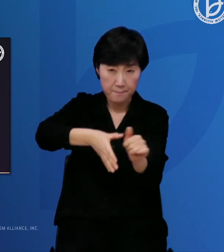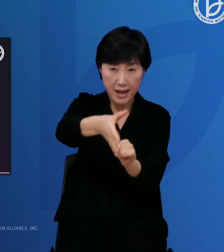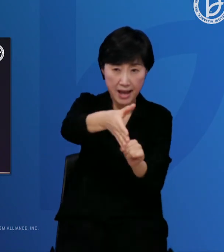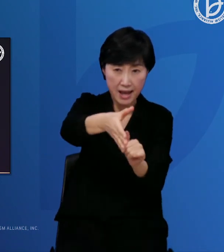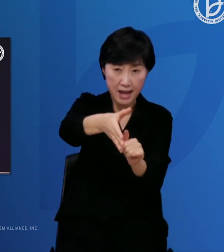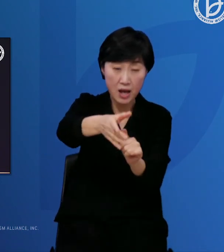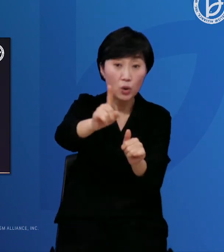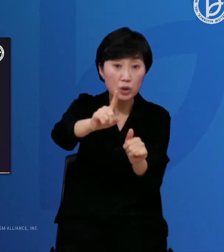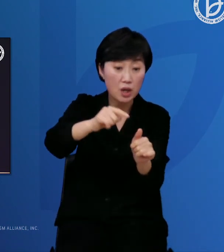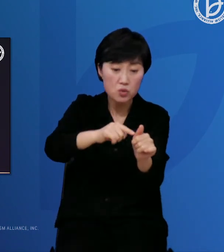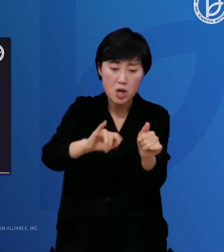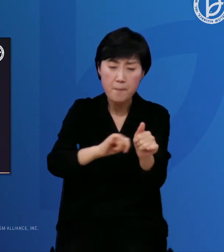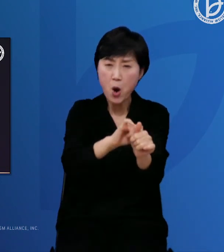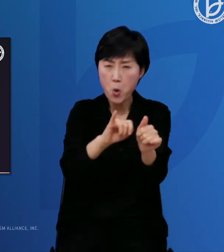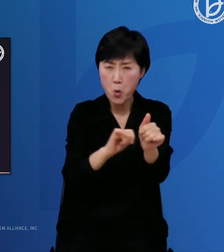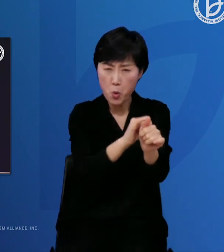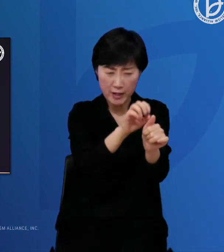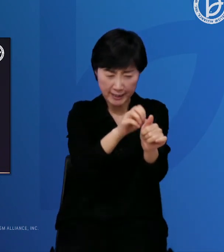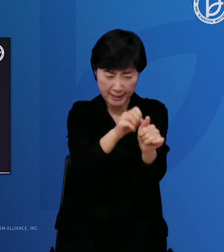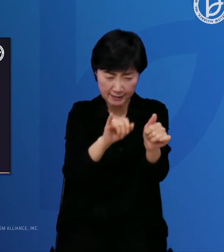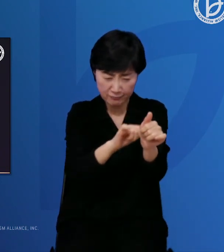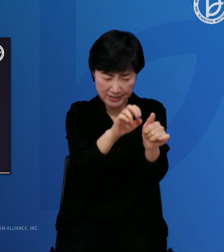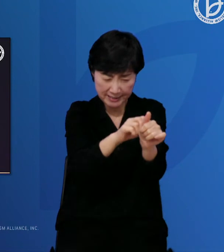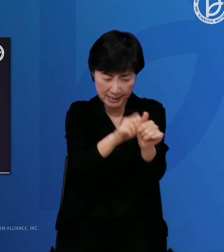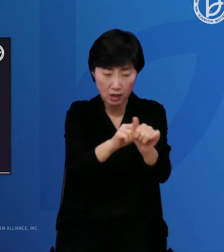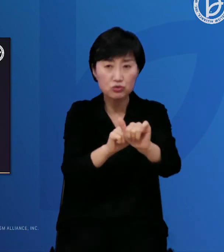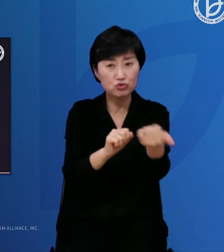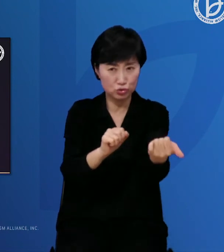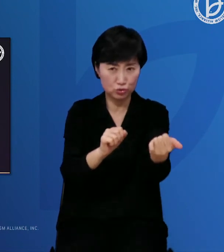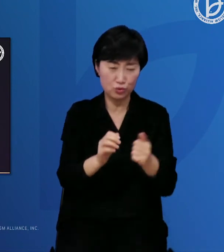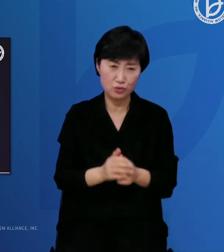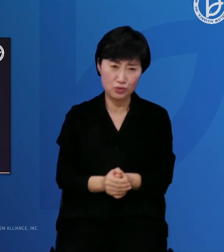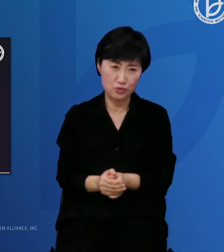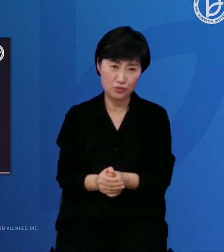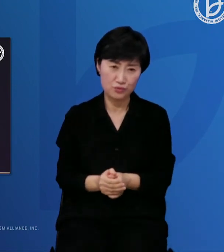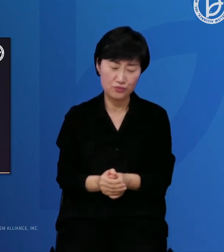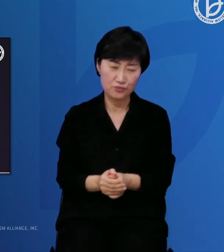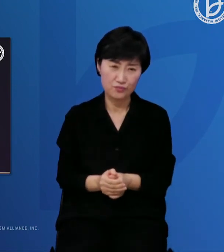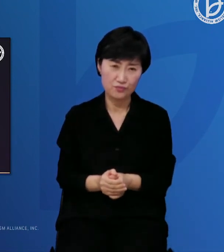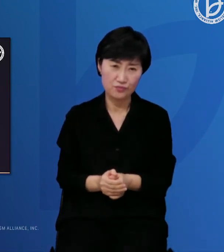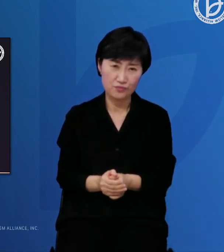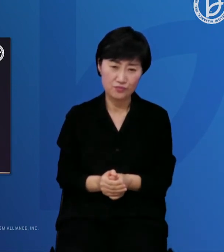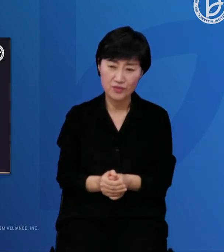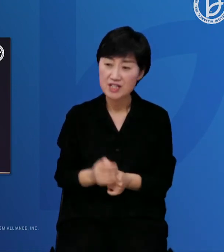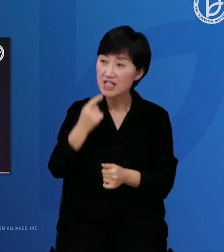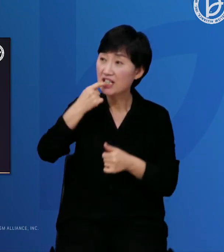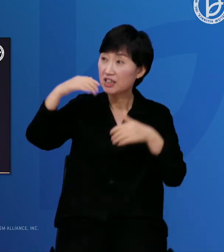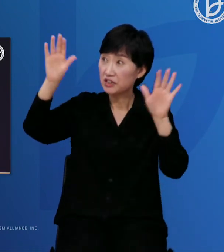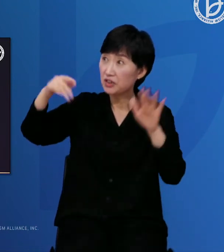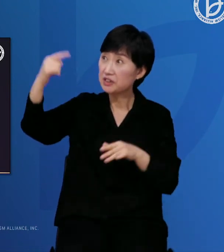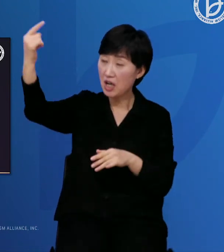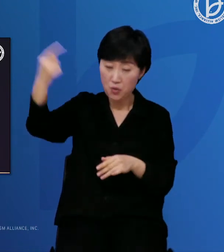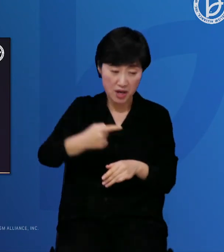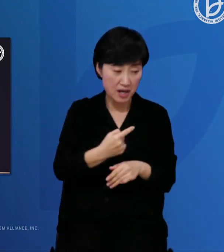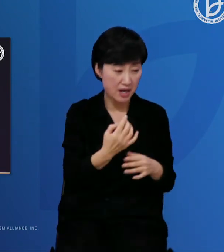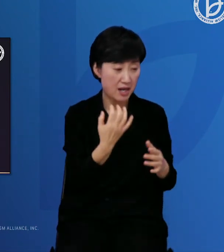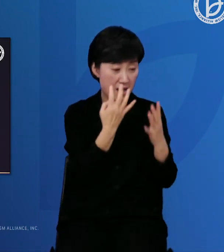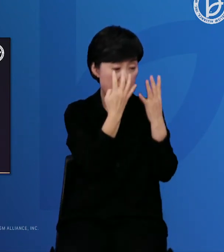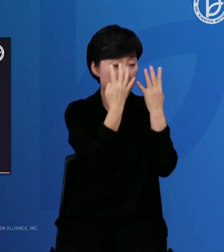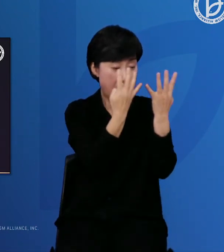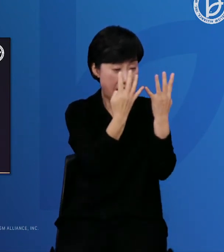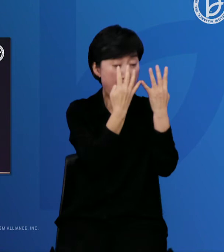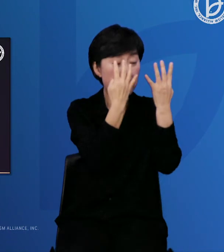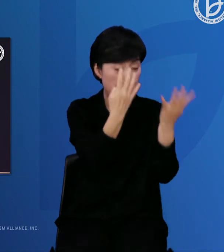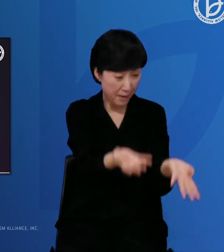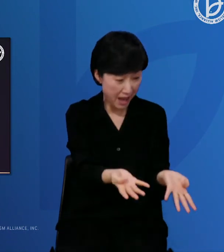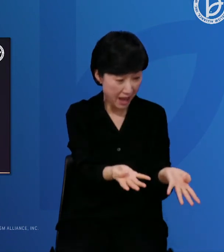King Herod was struck down. 하나님이 주의 천사를 보내서 베드로를 풀고요. 주의 사자를 보내니까